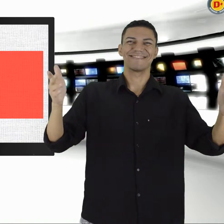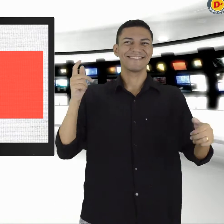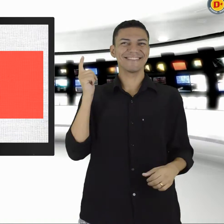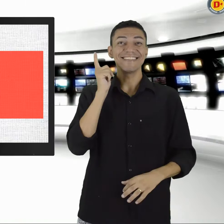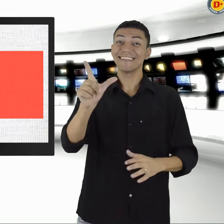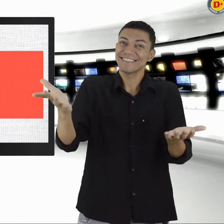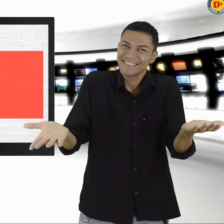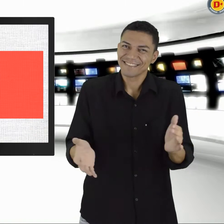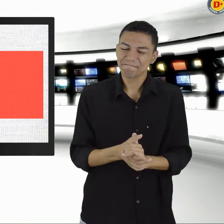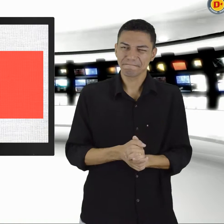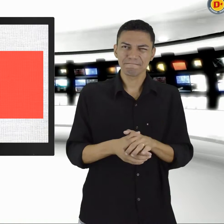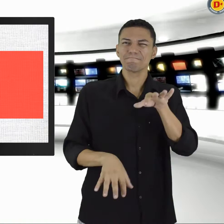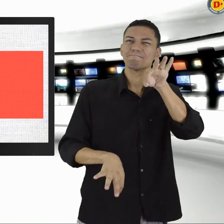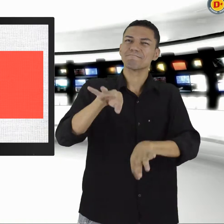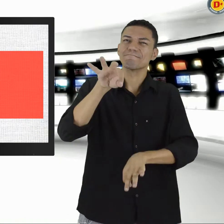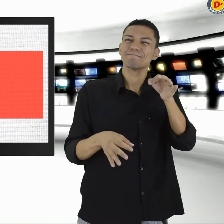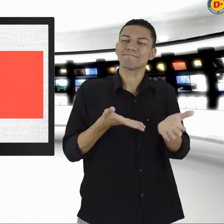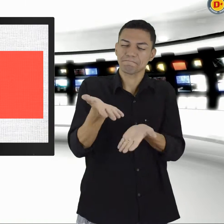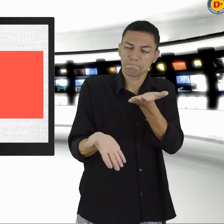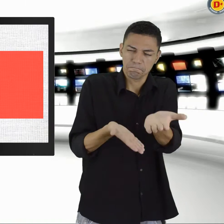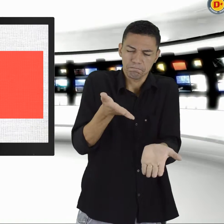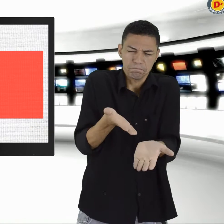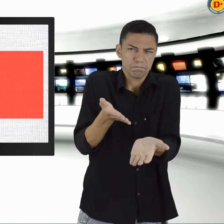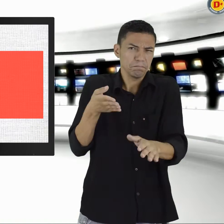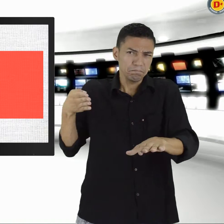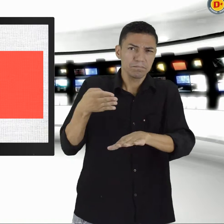Para as oficinas terapêuticas, é necessária a apresentação de atestado médico.